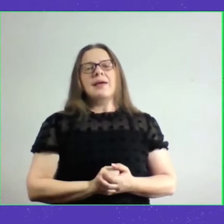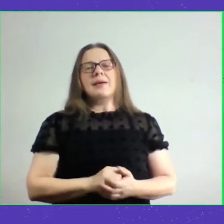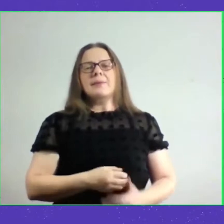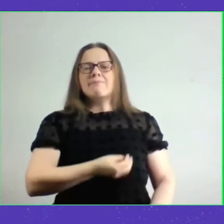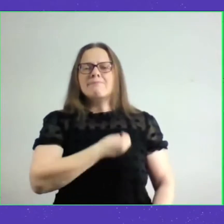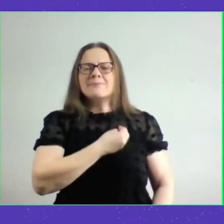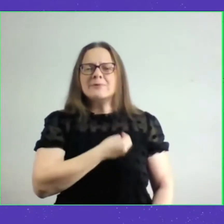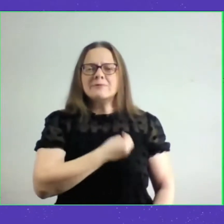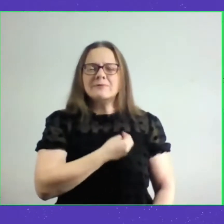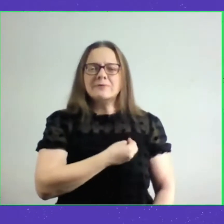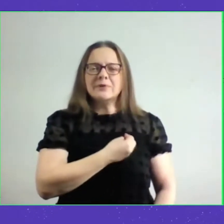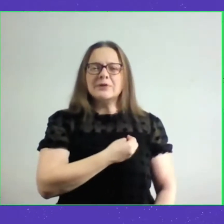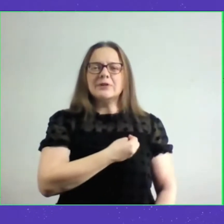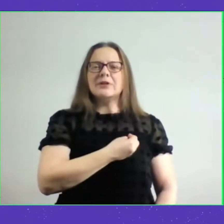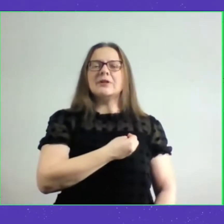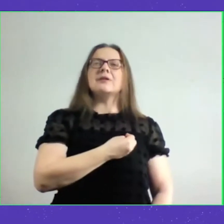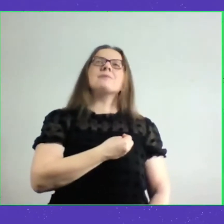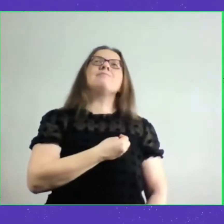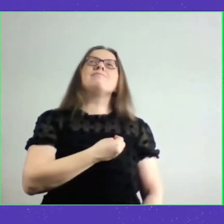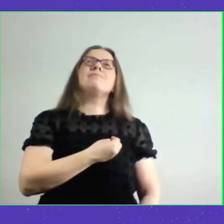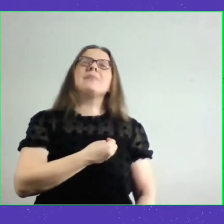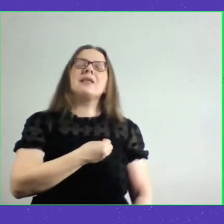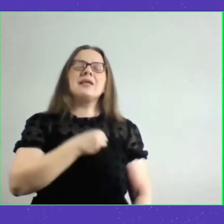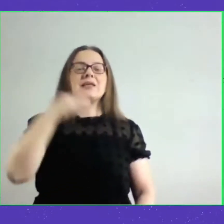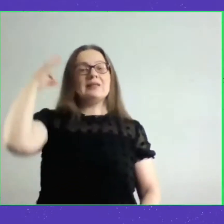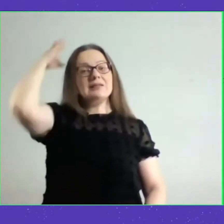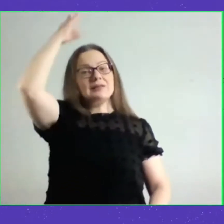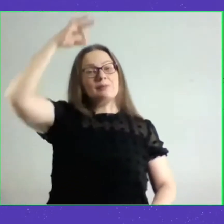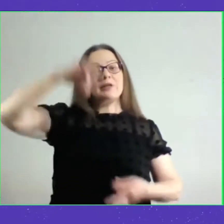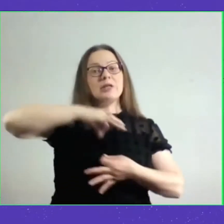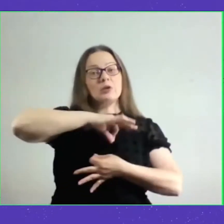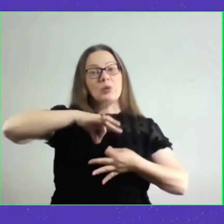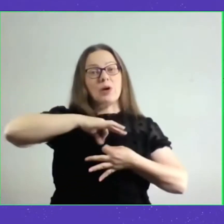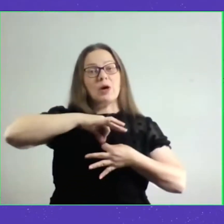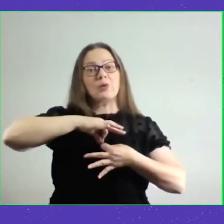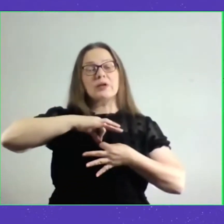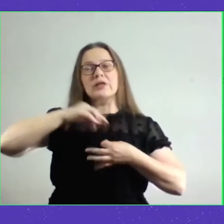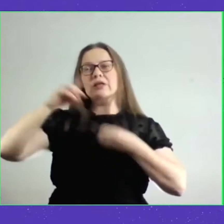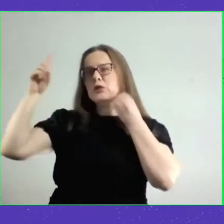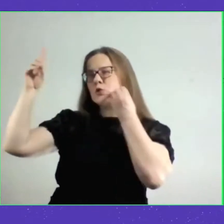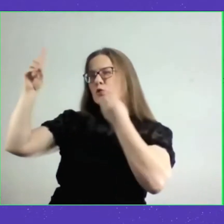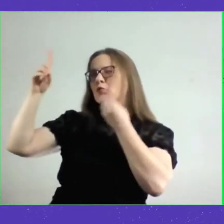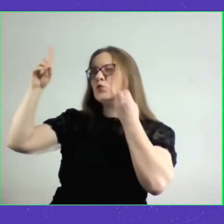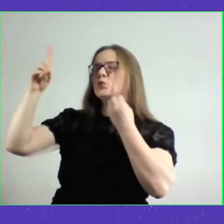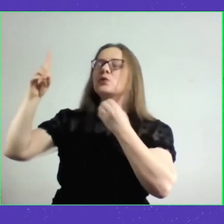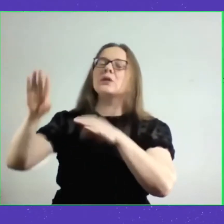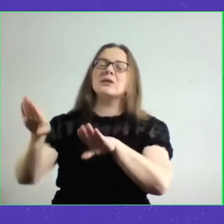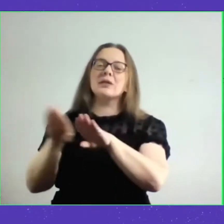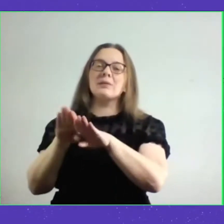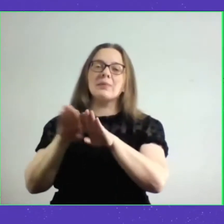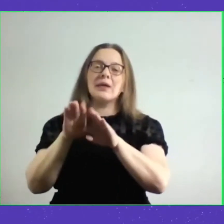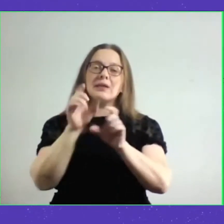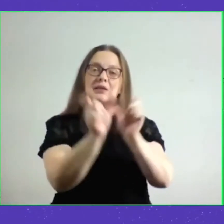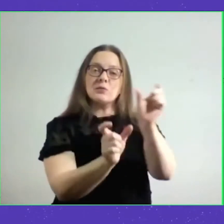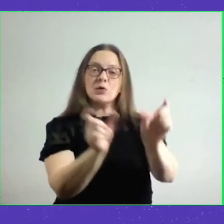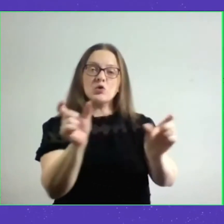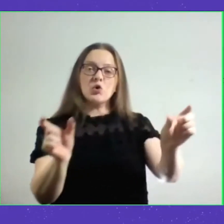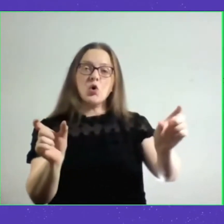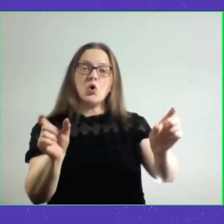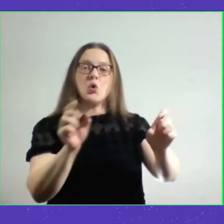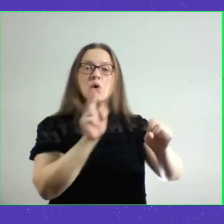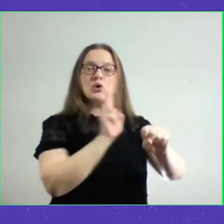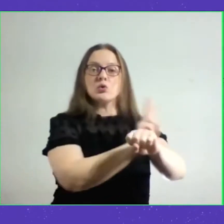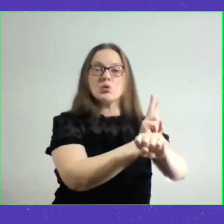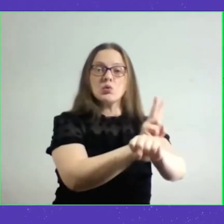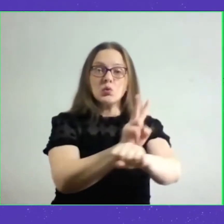nossa alimentação espiritual, da nossa dieta espiritual e também cuida das pessoas próximas a nós. Vale a pena, gente,